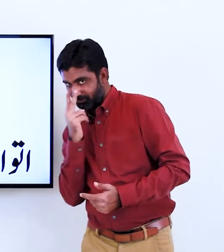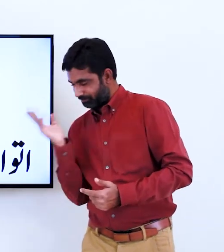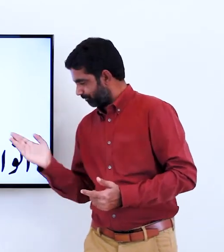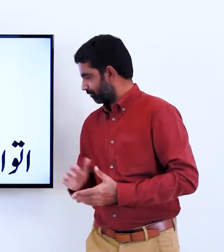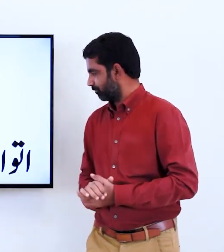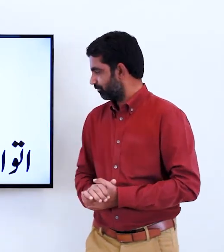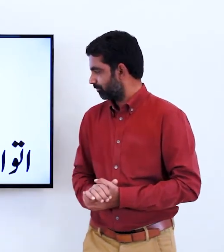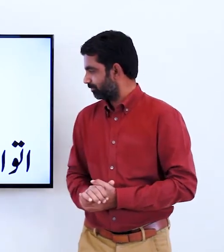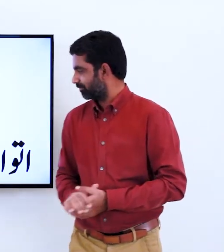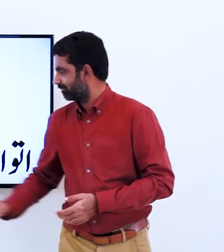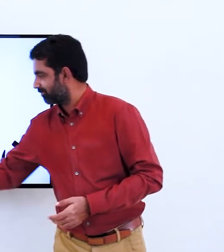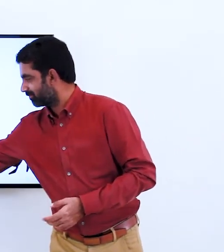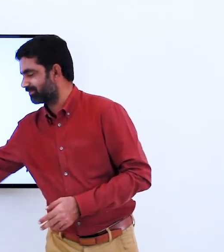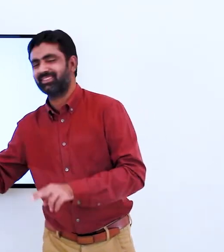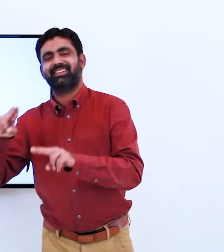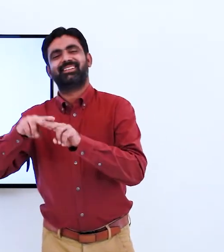आइए जवाब देखते हैं। जुमा।